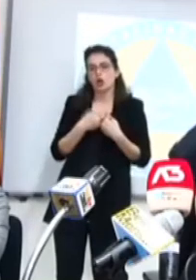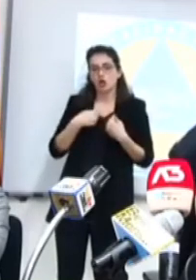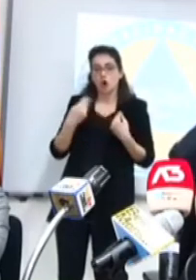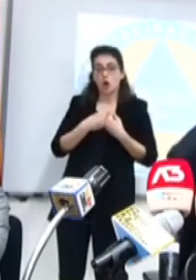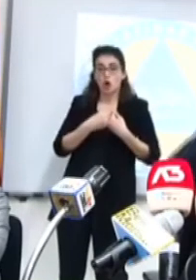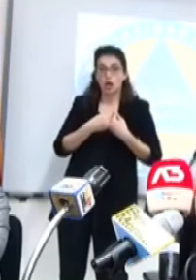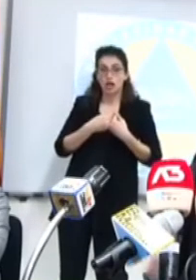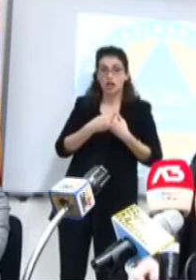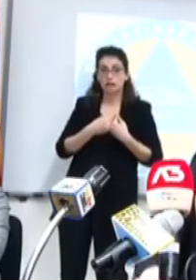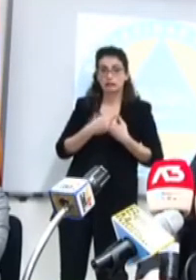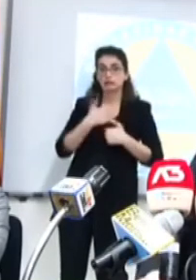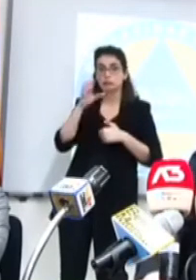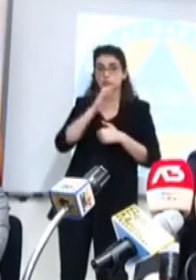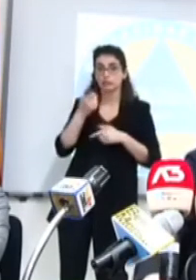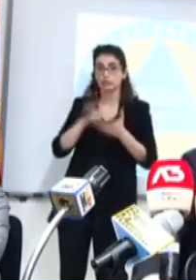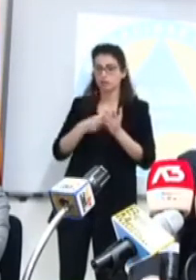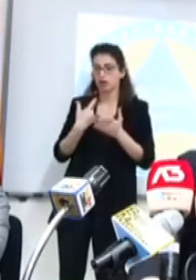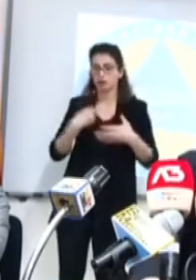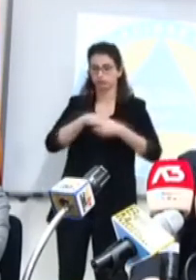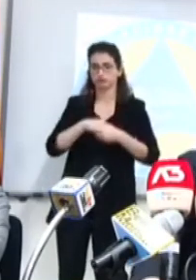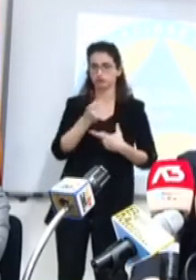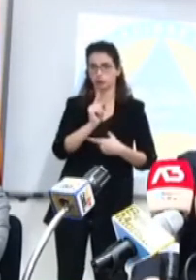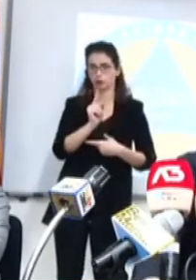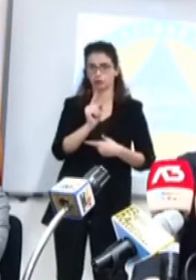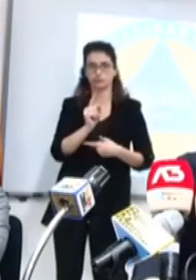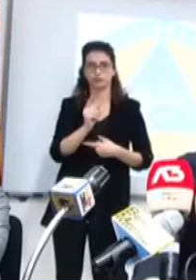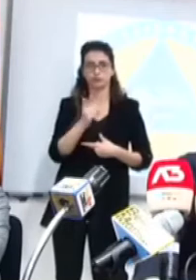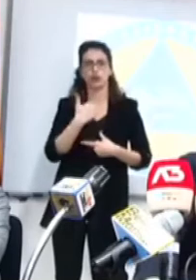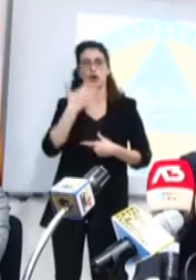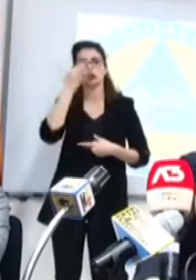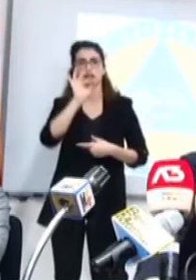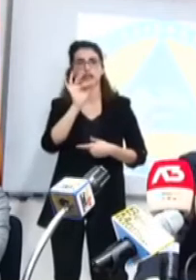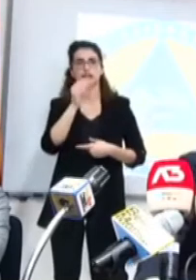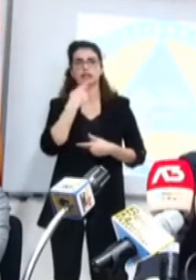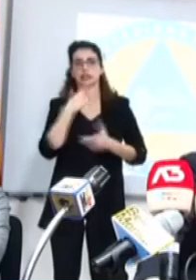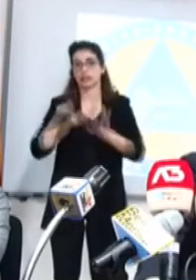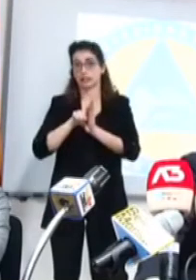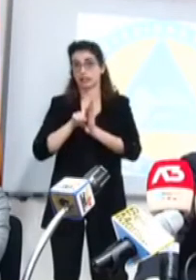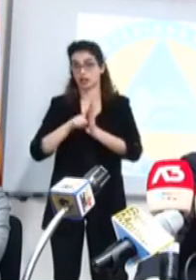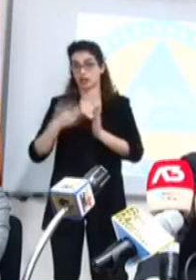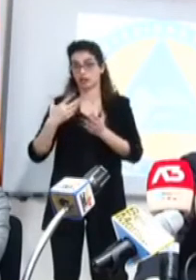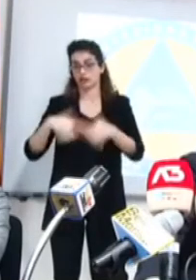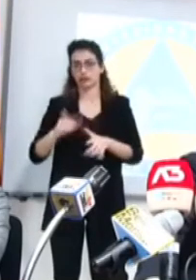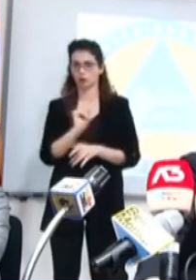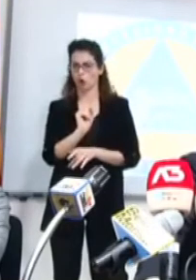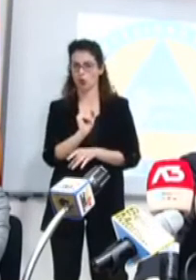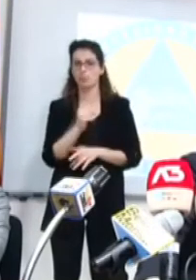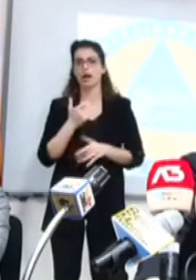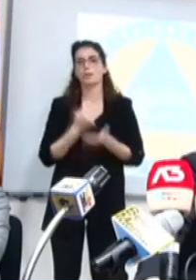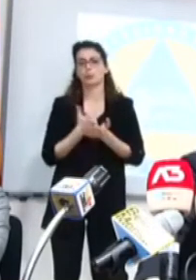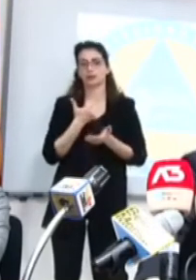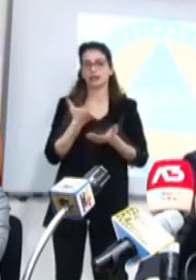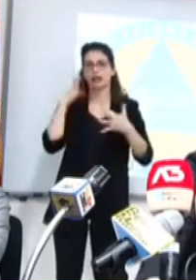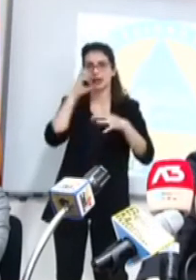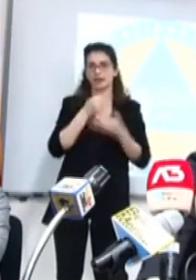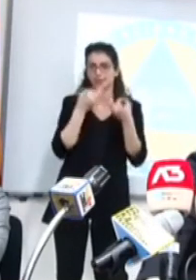turisti siano un problema non so me non mi sto riferendo a a chi ha fatto ordinanza però giusto soppesare per bene questa scelta perché